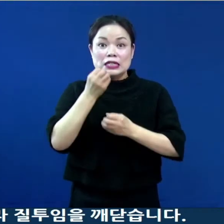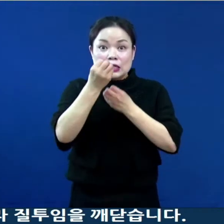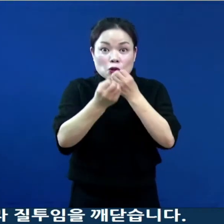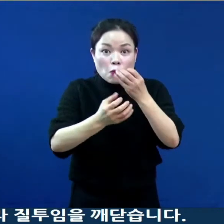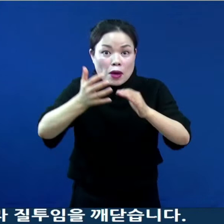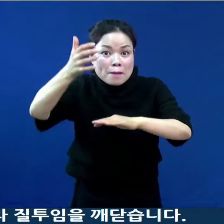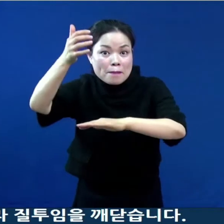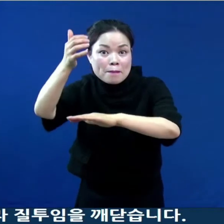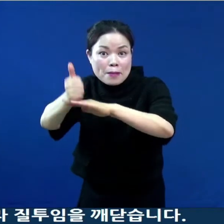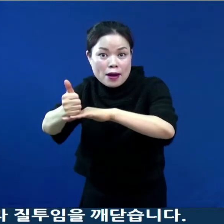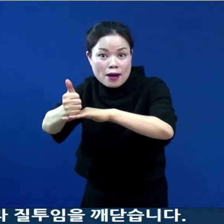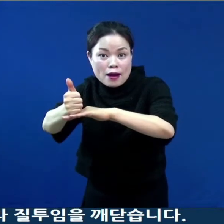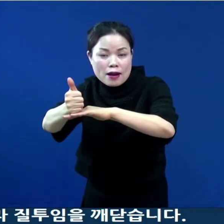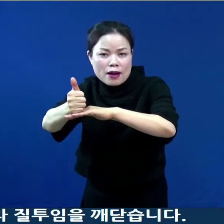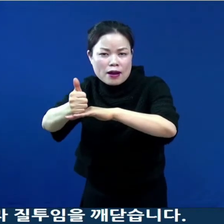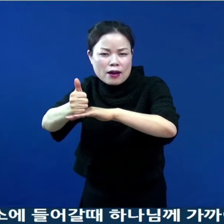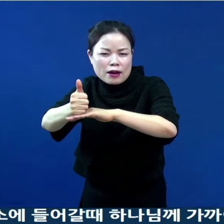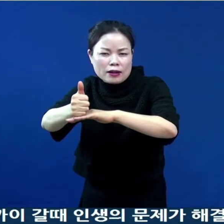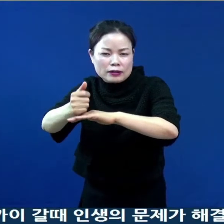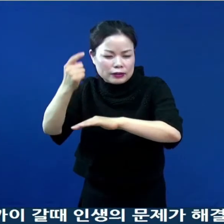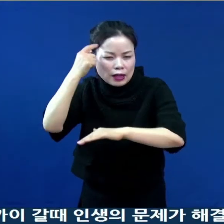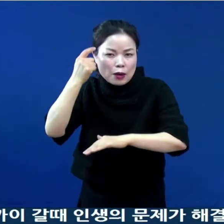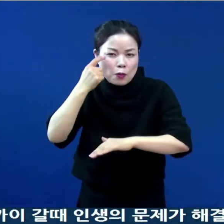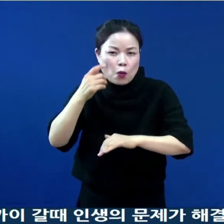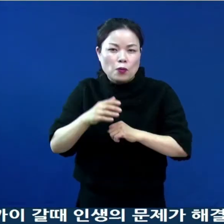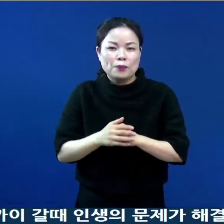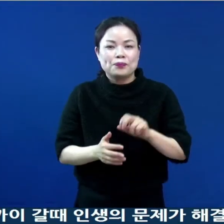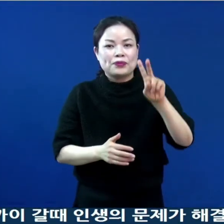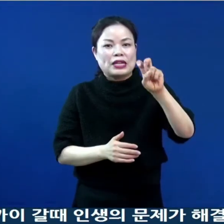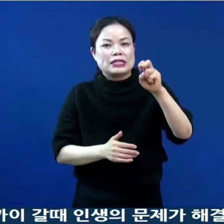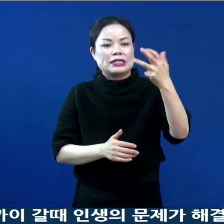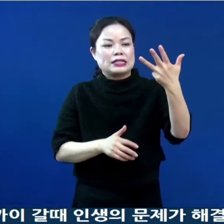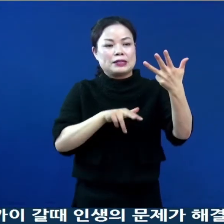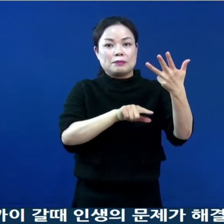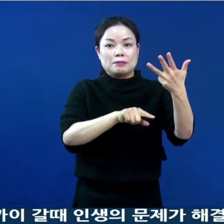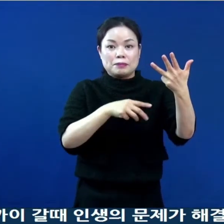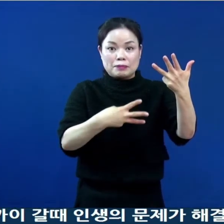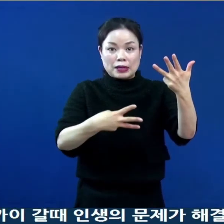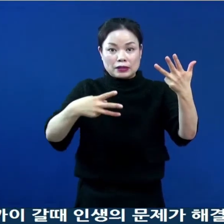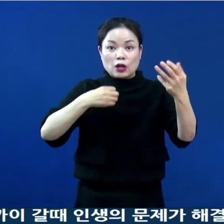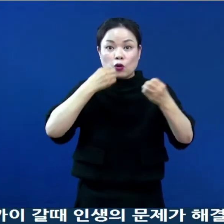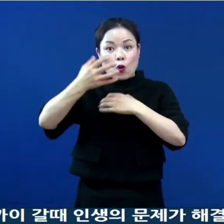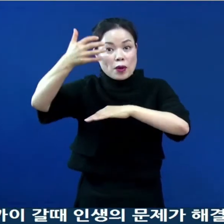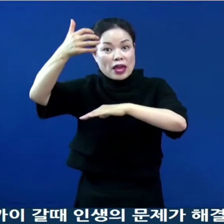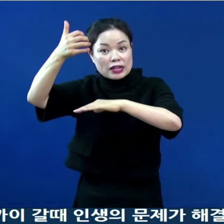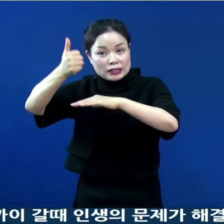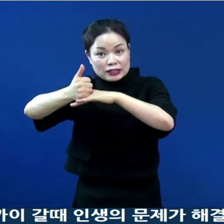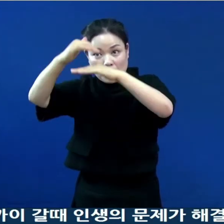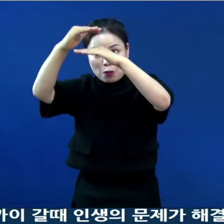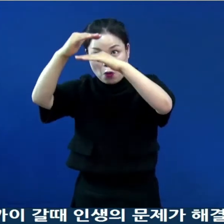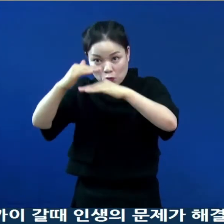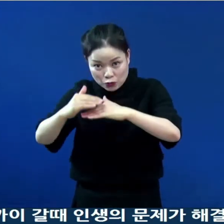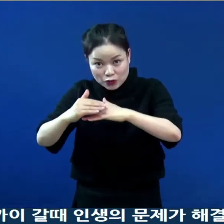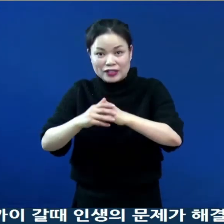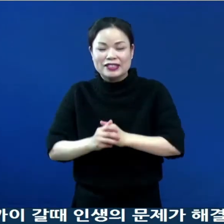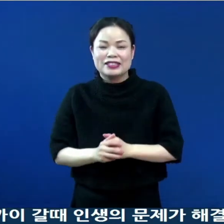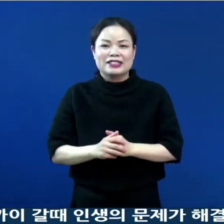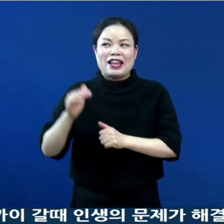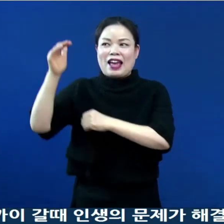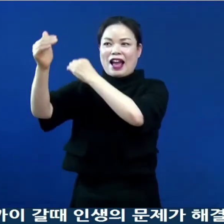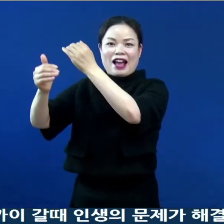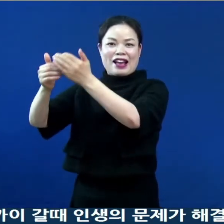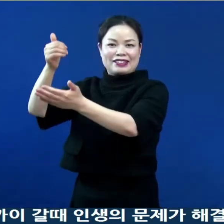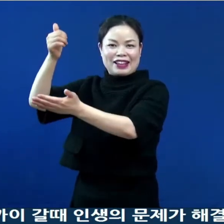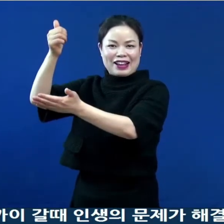고백의 마지막으로 빨리 달려가 보십시다. 28절, 이 고백의 끝이 오늘 본문입니다.